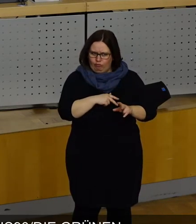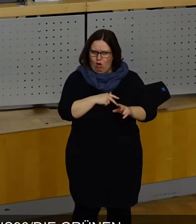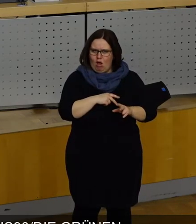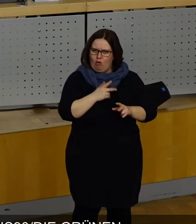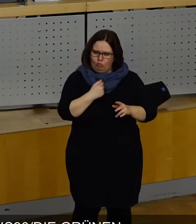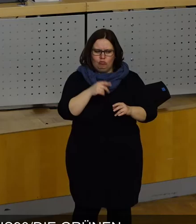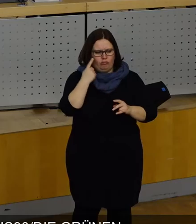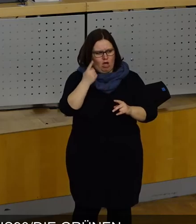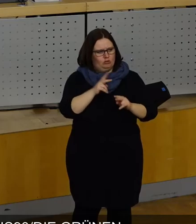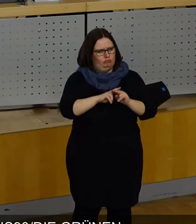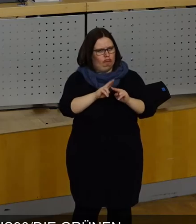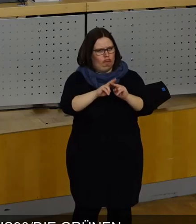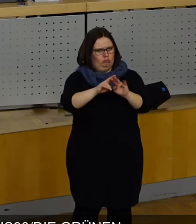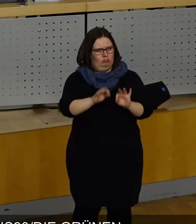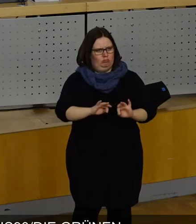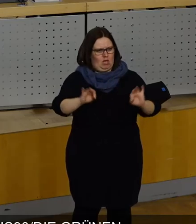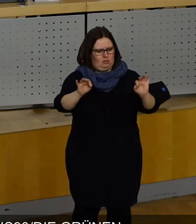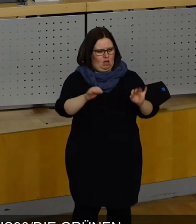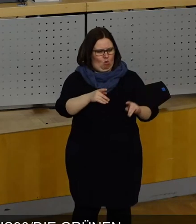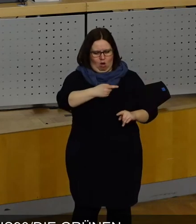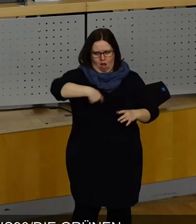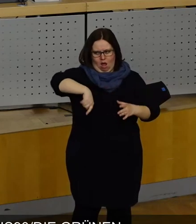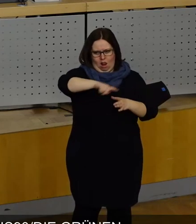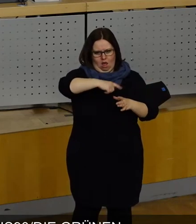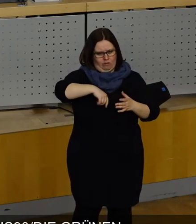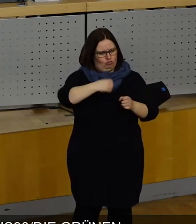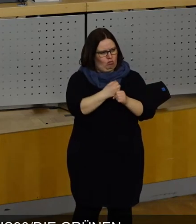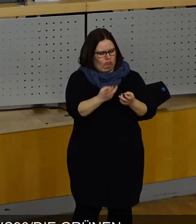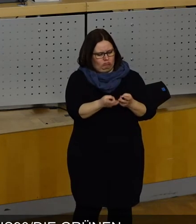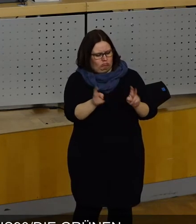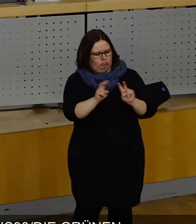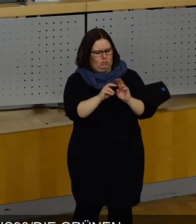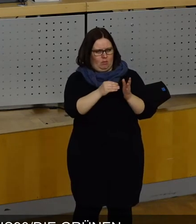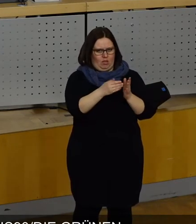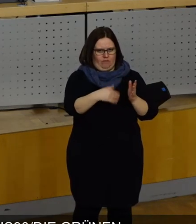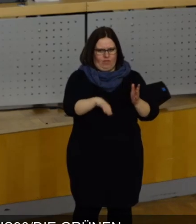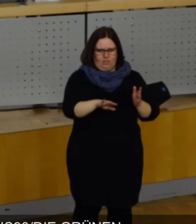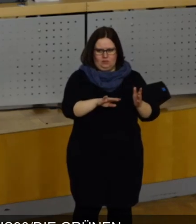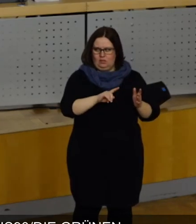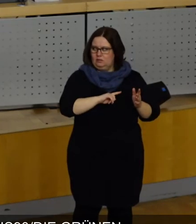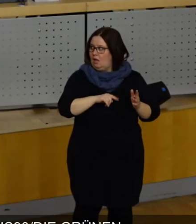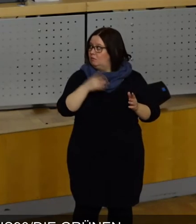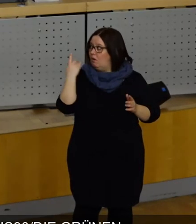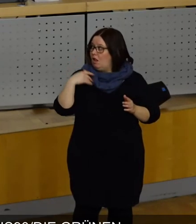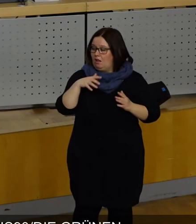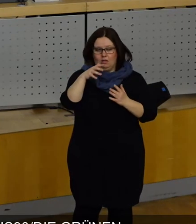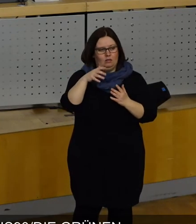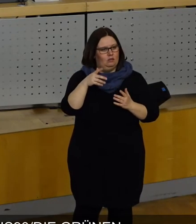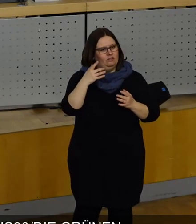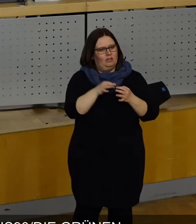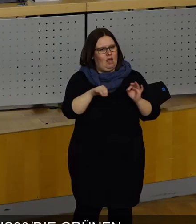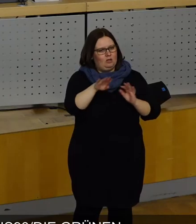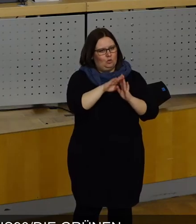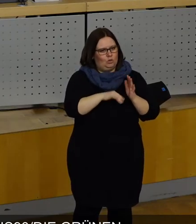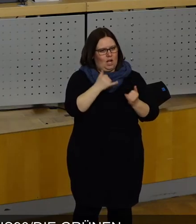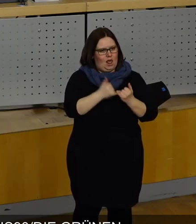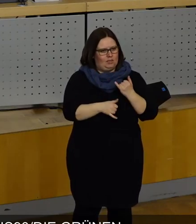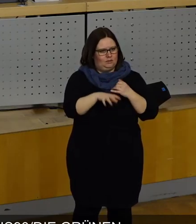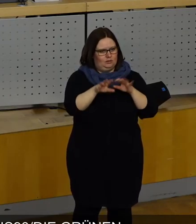wesentliche Verbesserung erreicht. Das ist auch die Meinung all derer, die dort waren. Ich habe mal den Bericht oder die Tagesordnung der